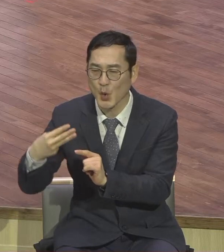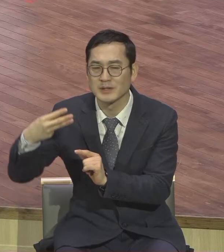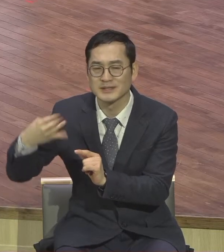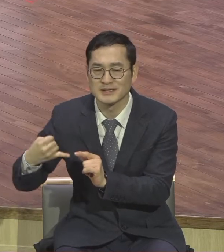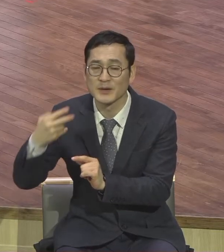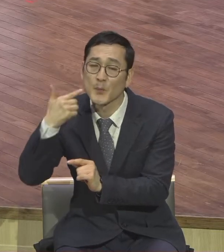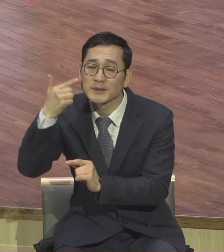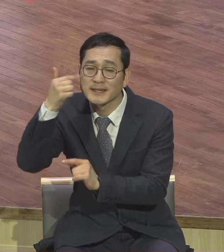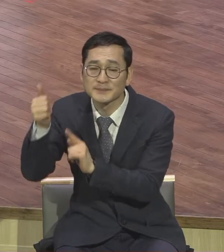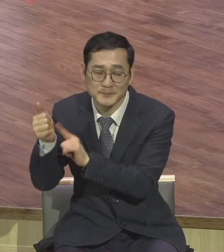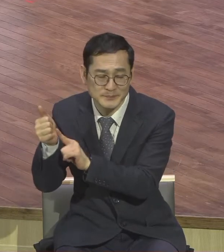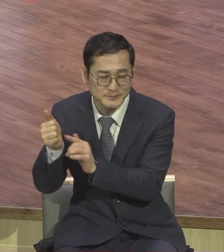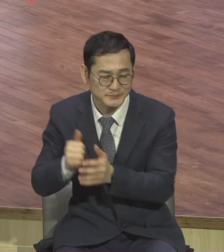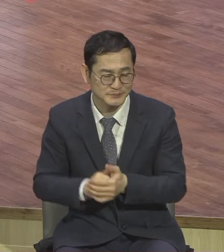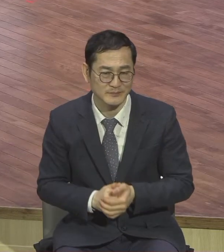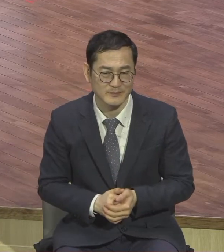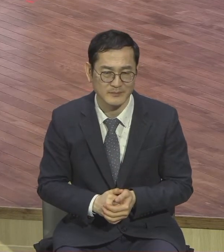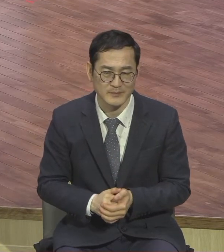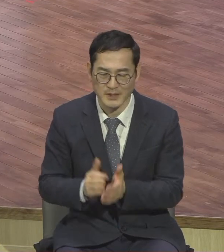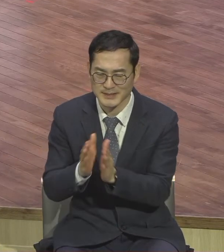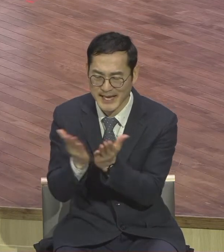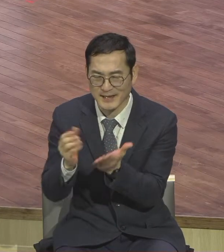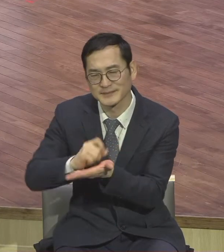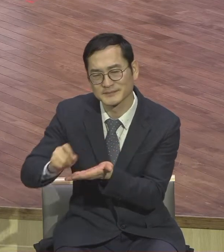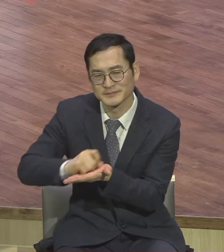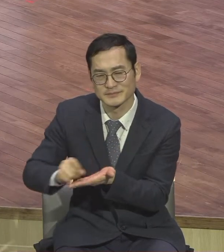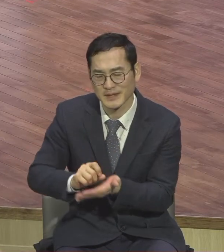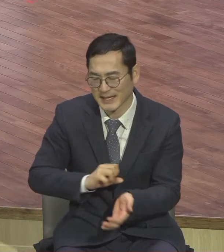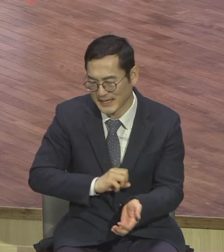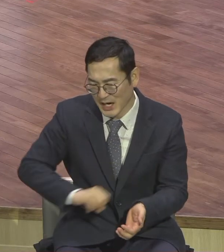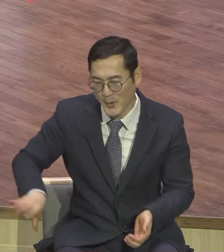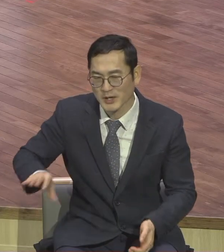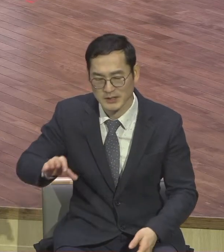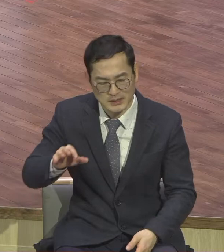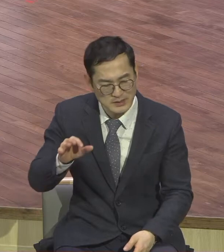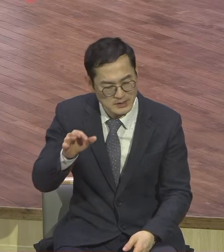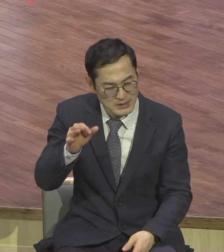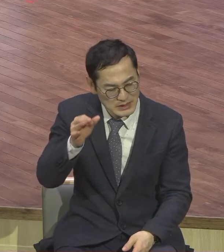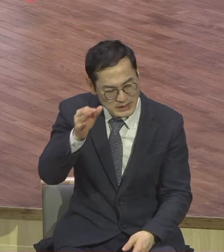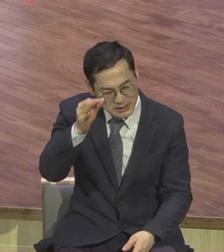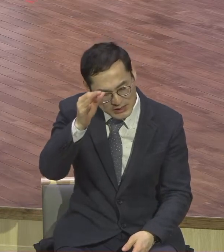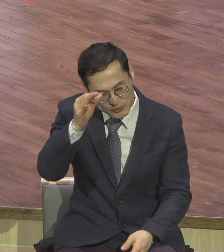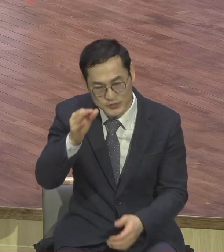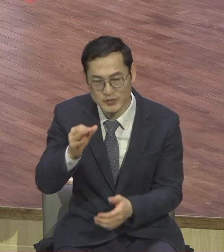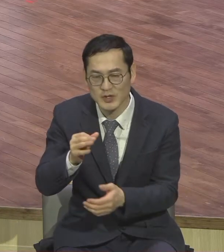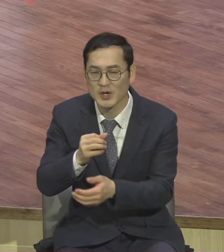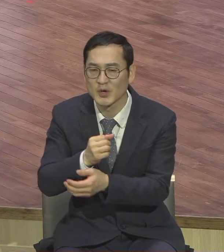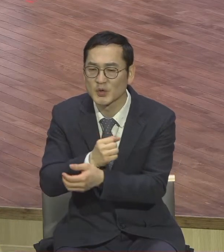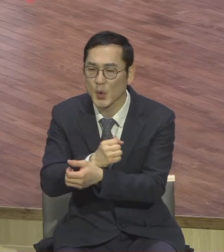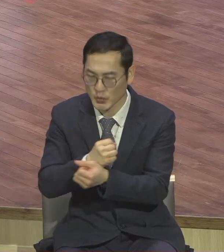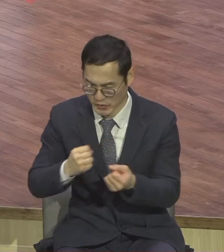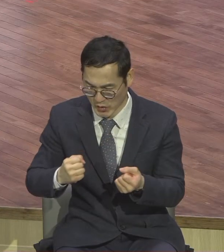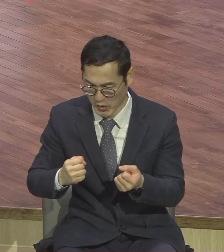기술용서라는 책을 썼습니다 잃어버린 기술용서 이렇게 강조했어요 용서를